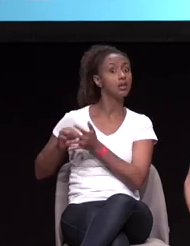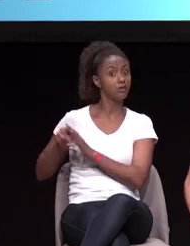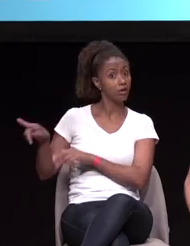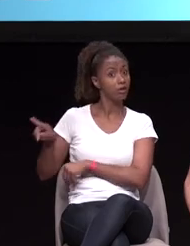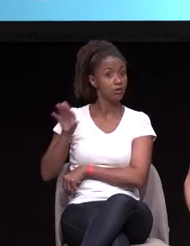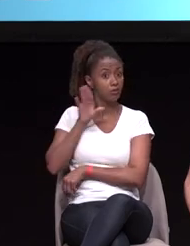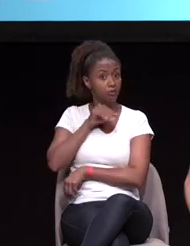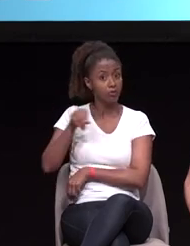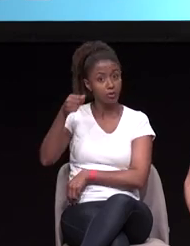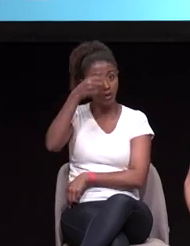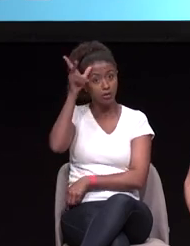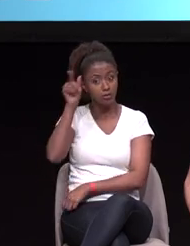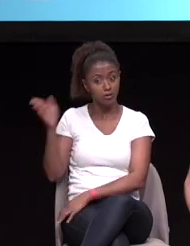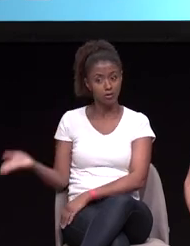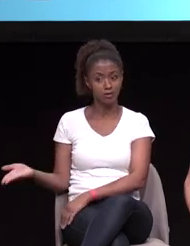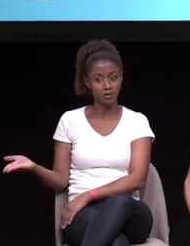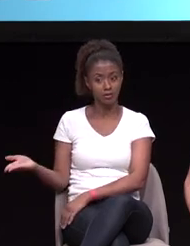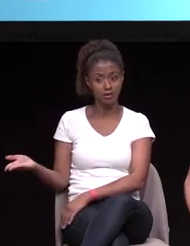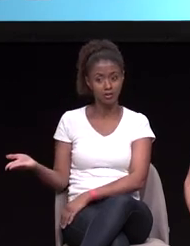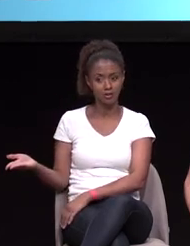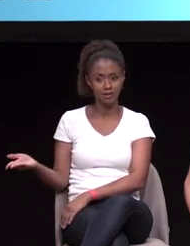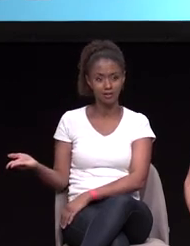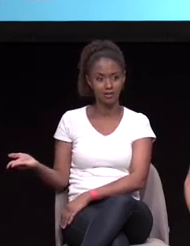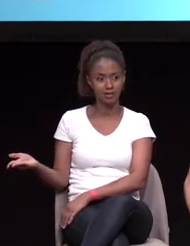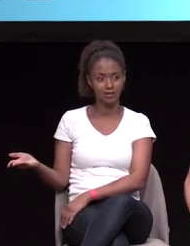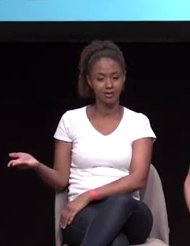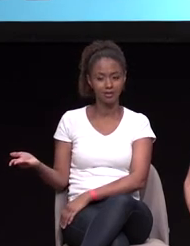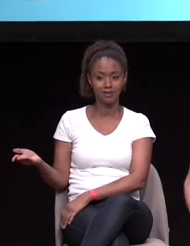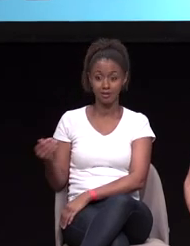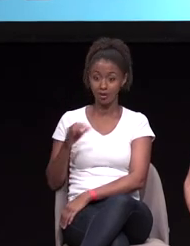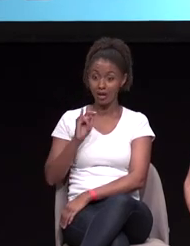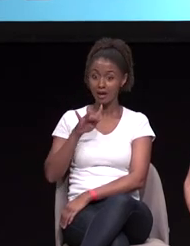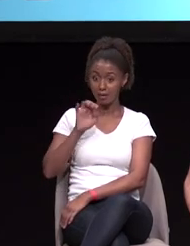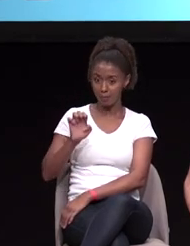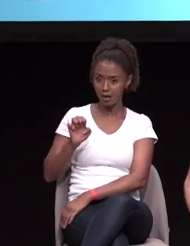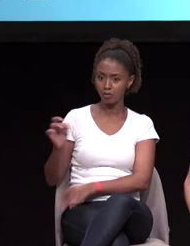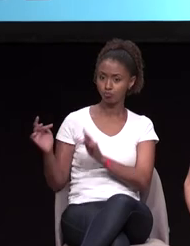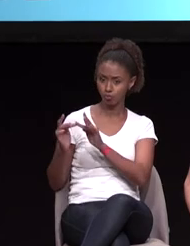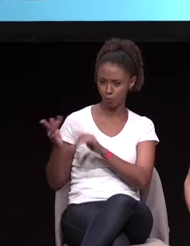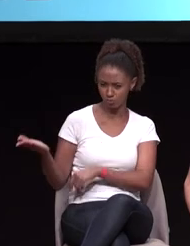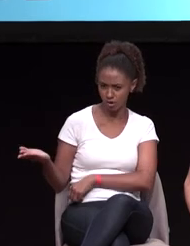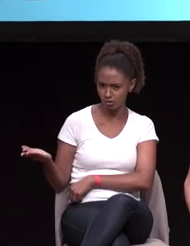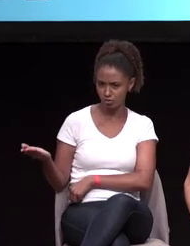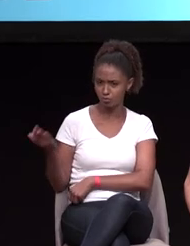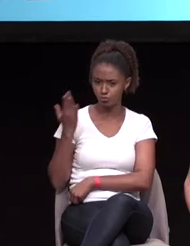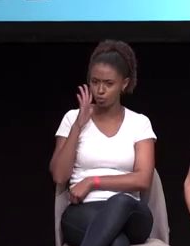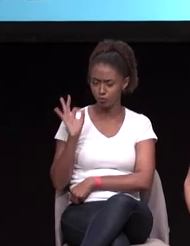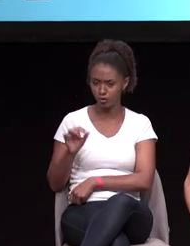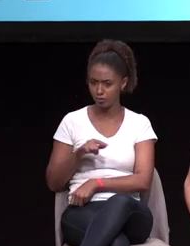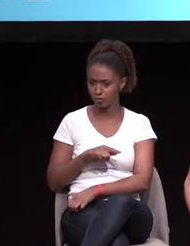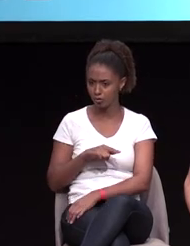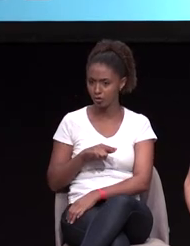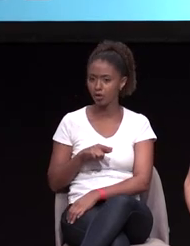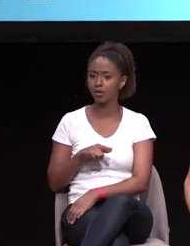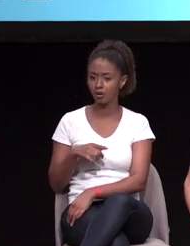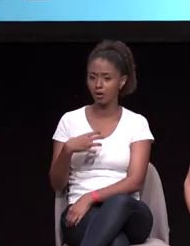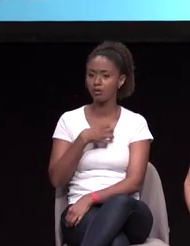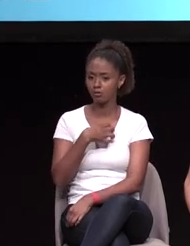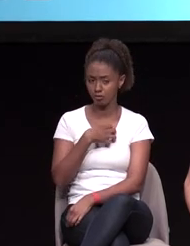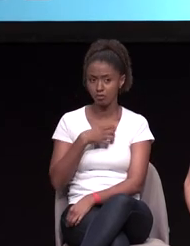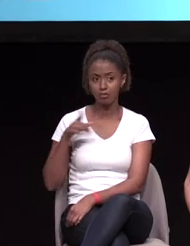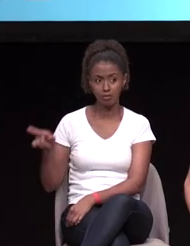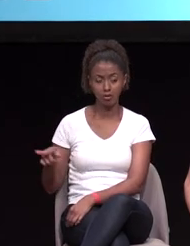público carybé não tinham relação com a bahia tinha outras a vivência e não era ainda um homem